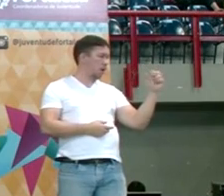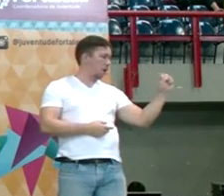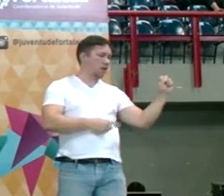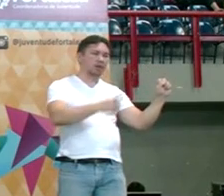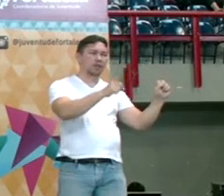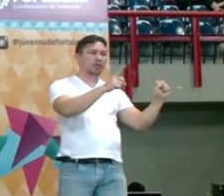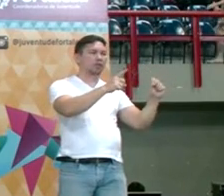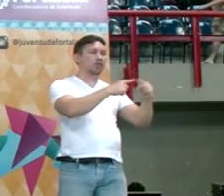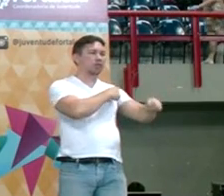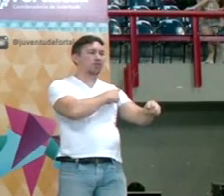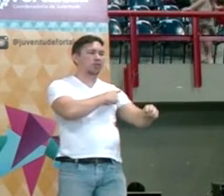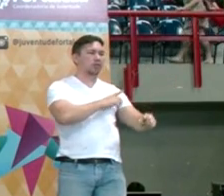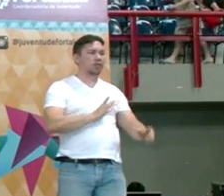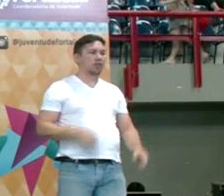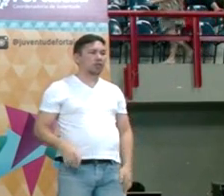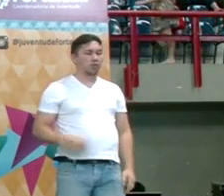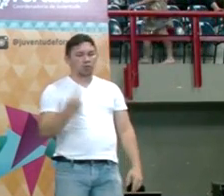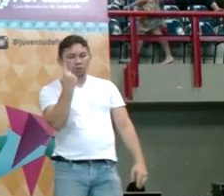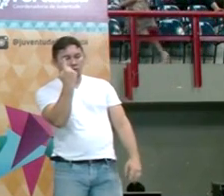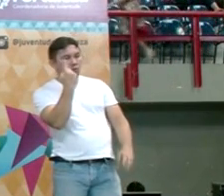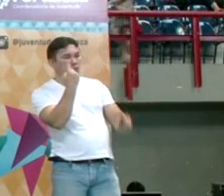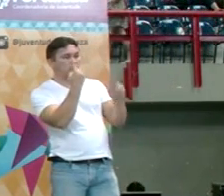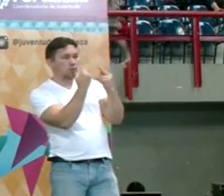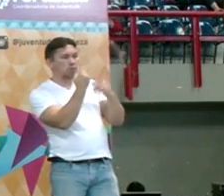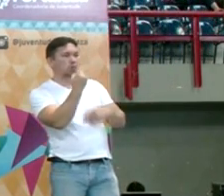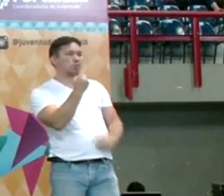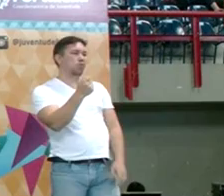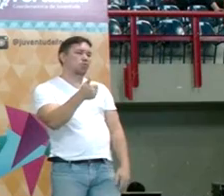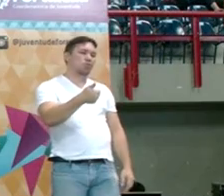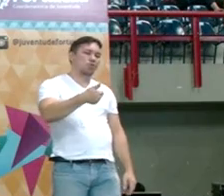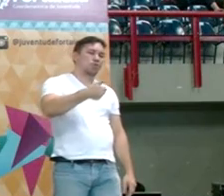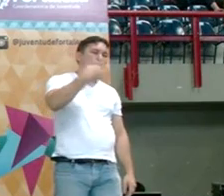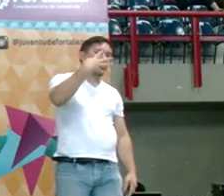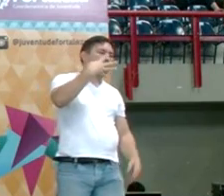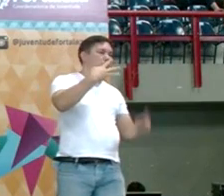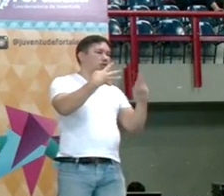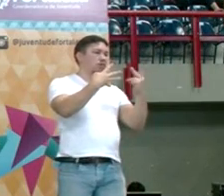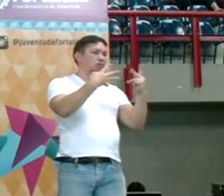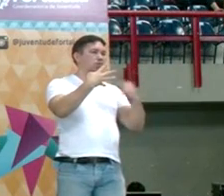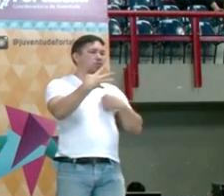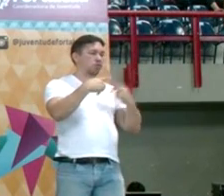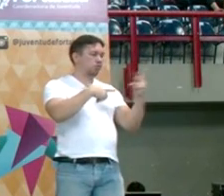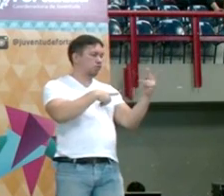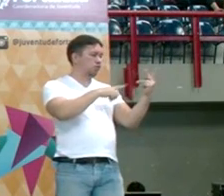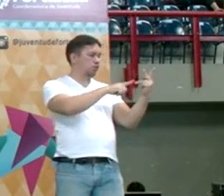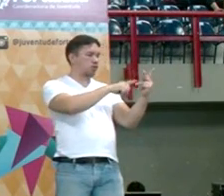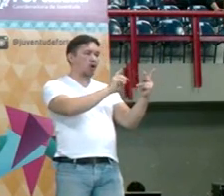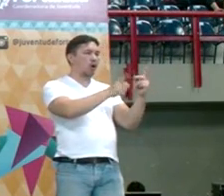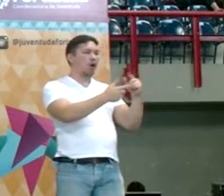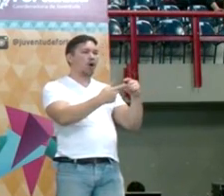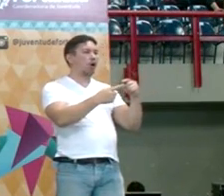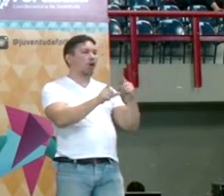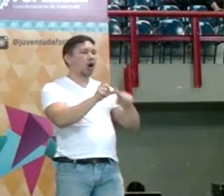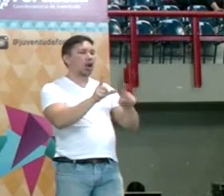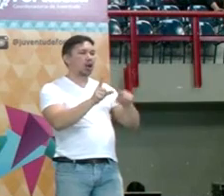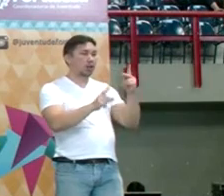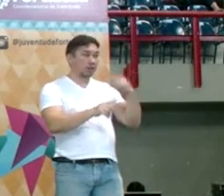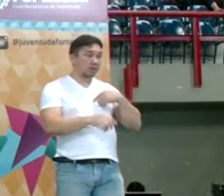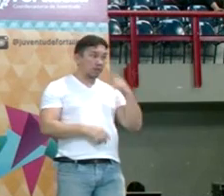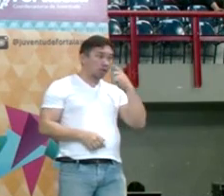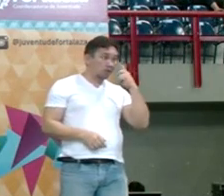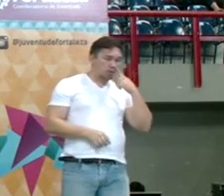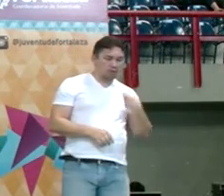tem S. Tanto faz eu dizer 1 hora, 14 horas, 20 horas, só o H. E quando ela